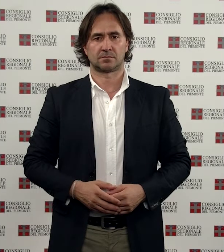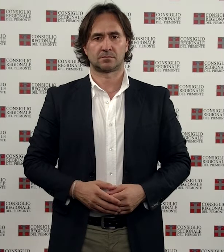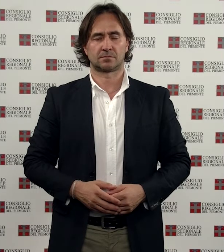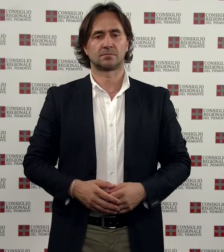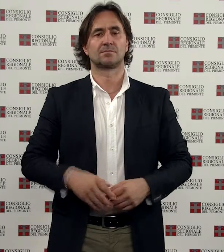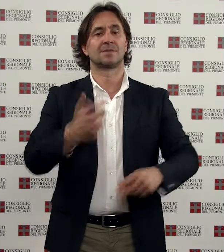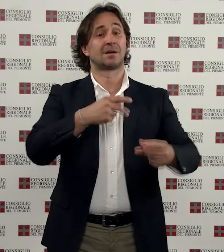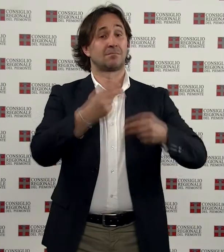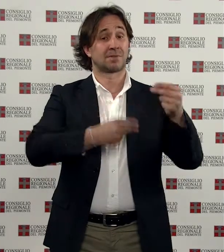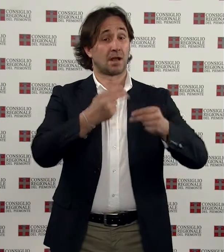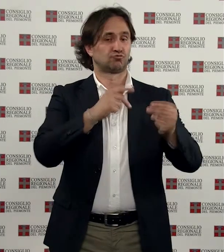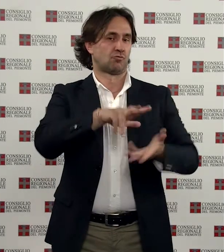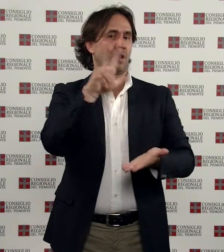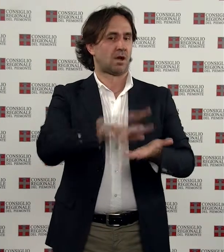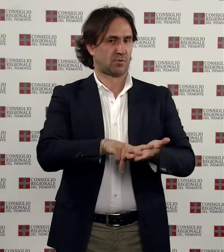Approvato il bilancio.